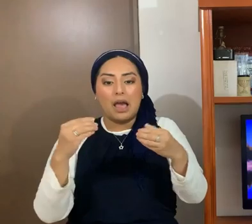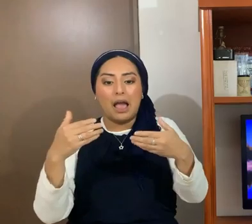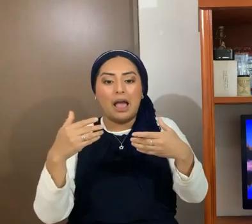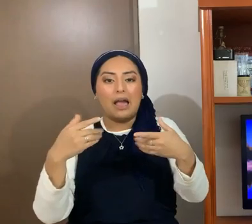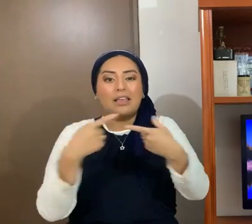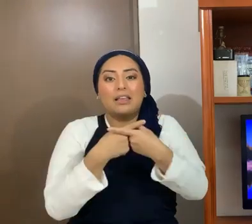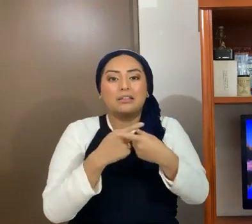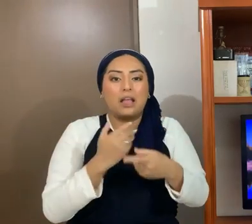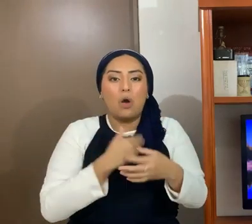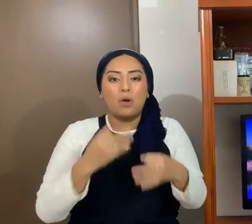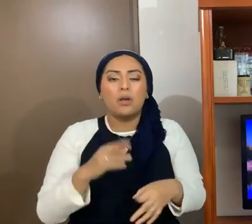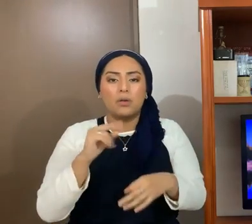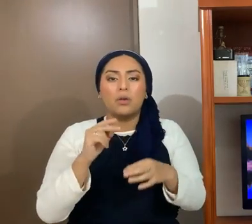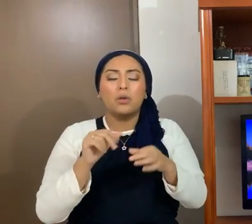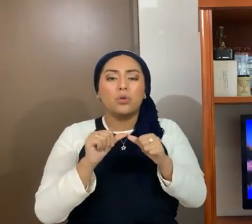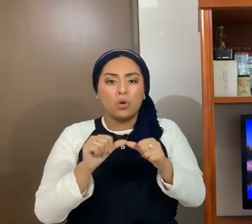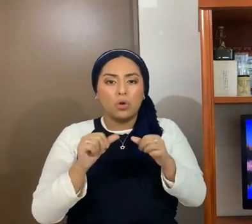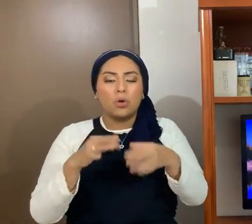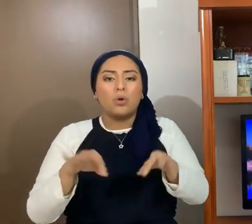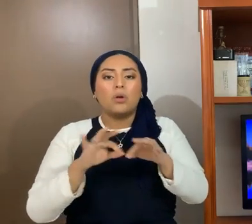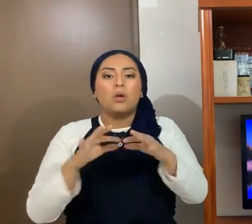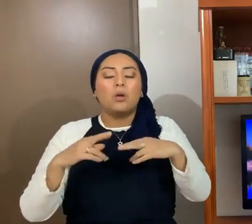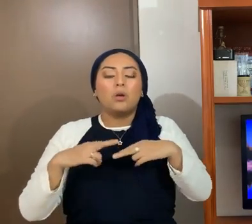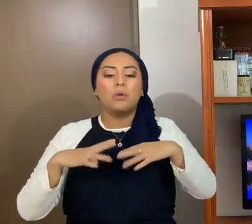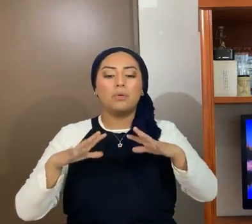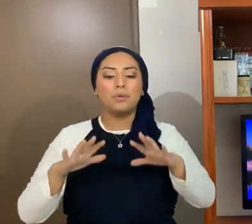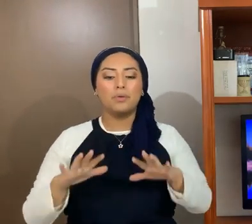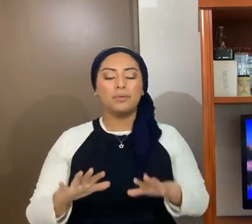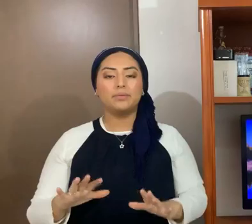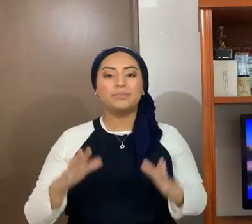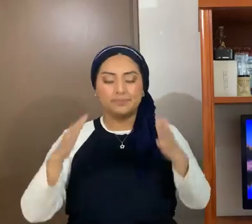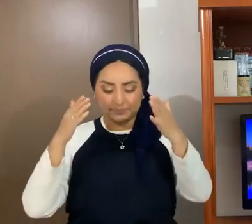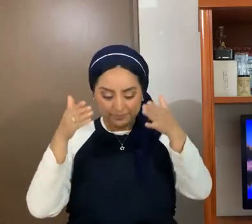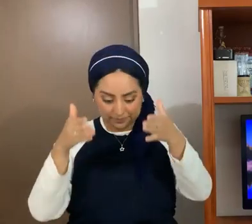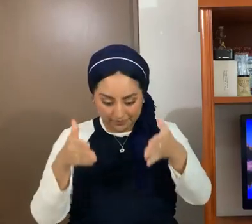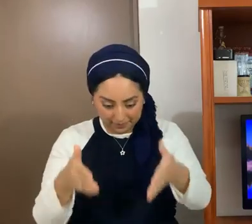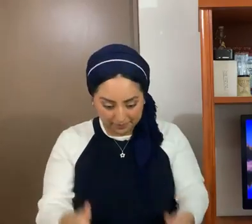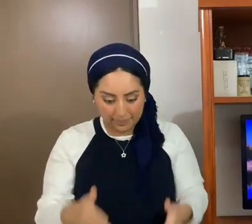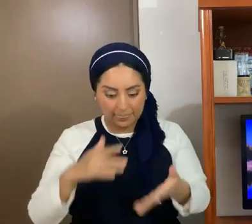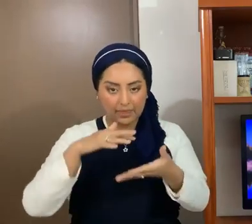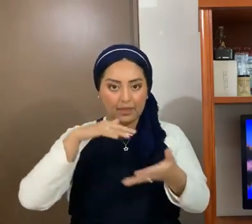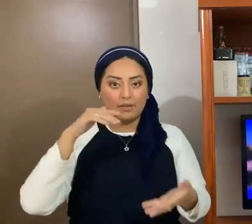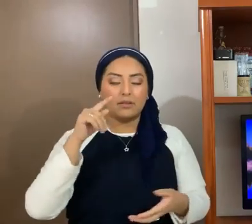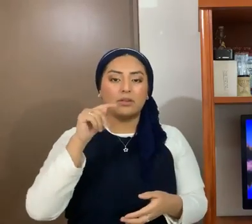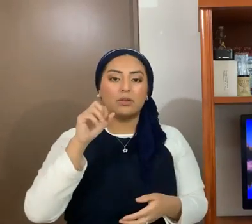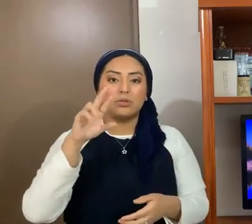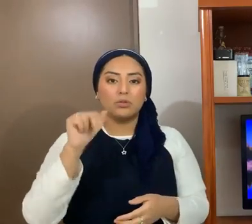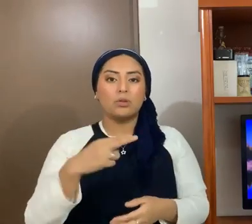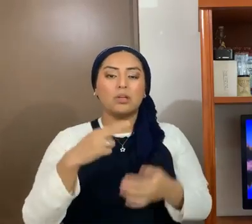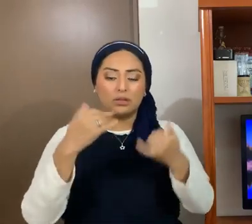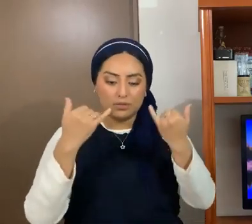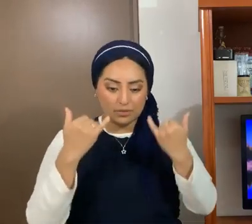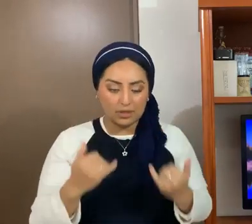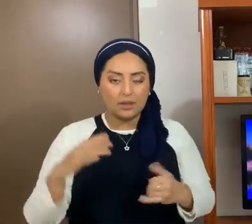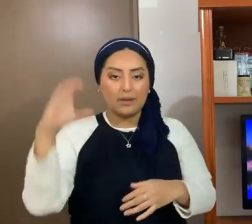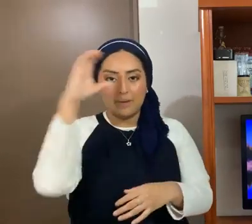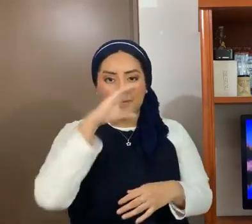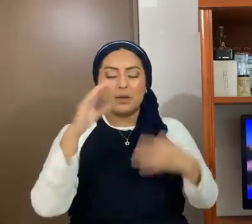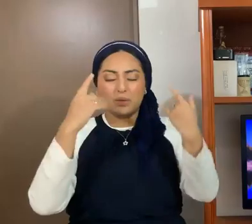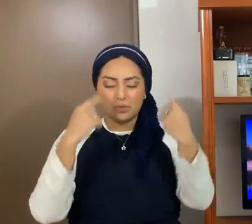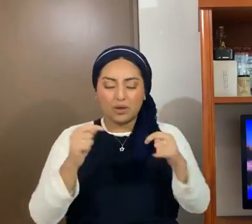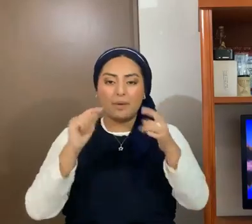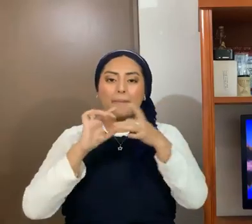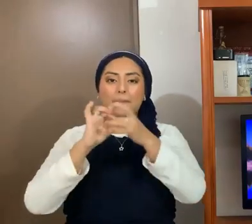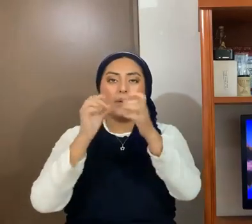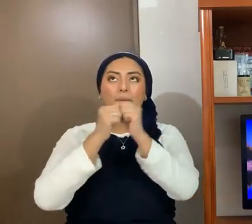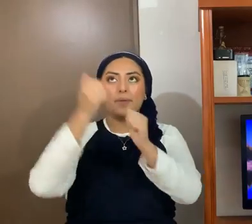nuestros propios caminos, sino realmente en relajarnos y dedicarnos a estudiar y a buscar tener